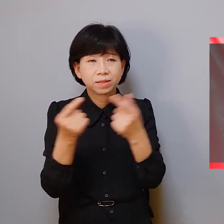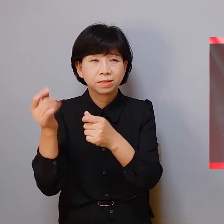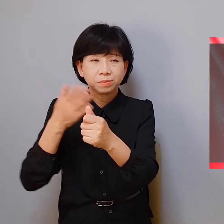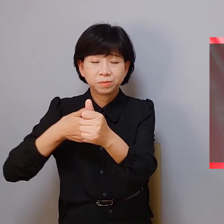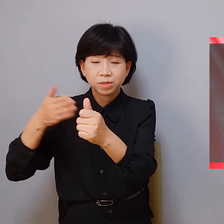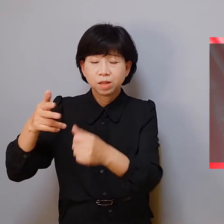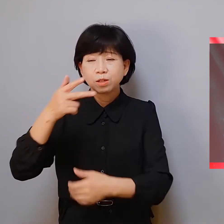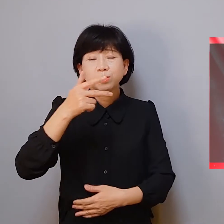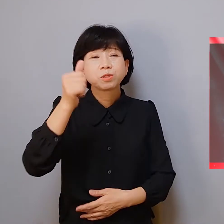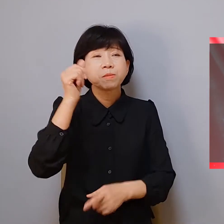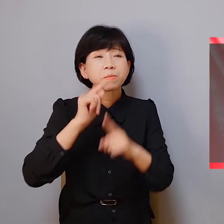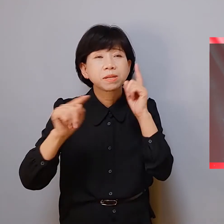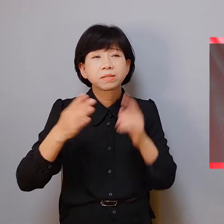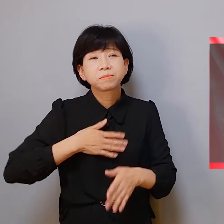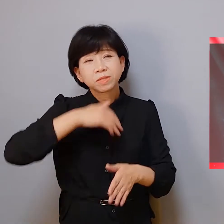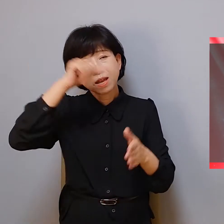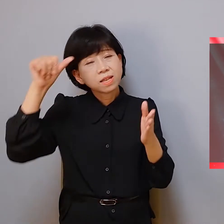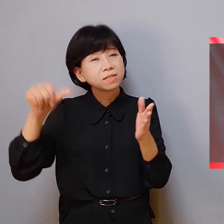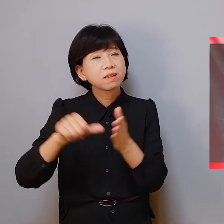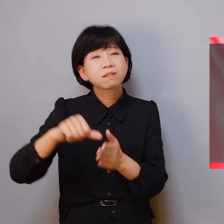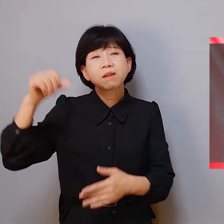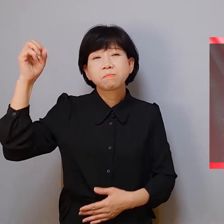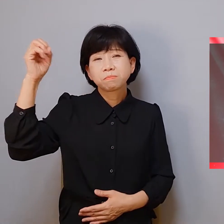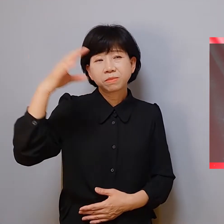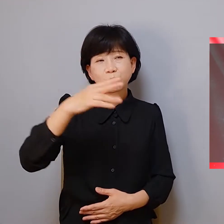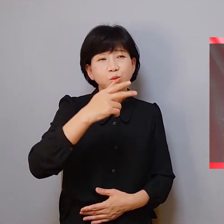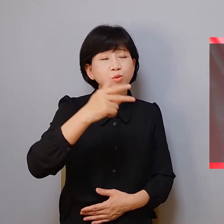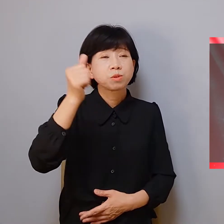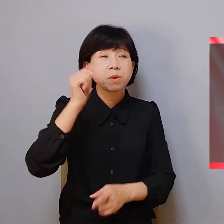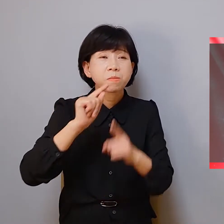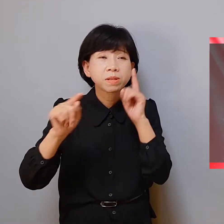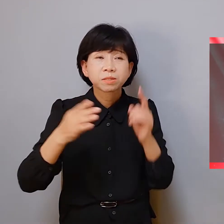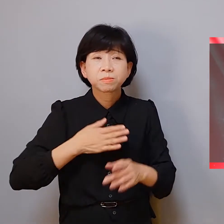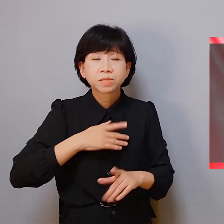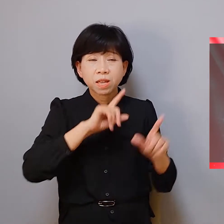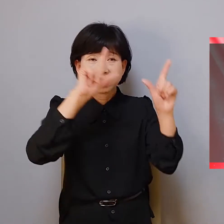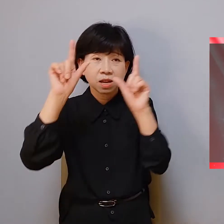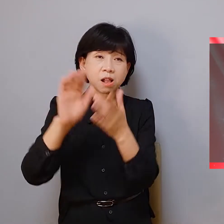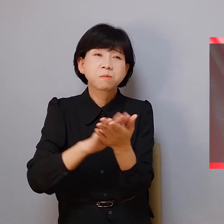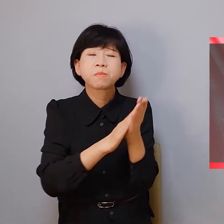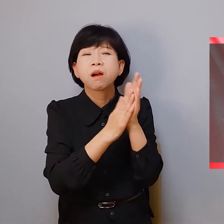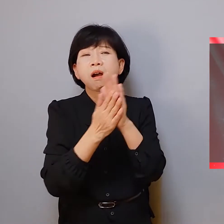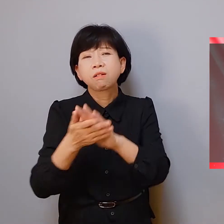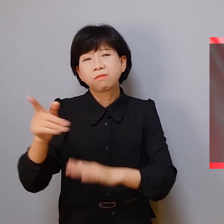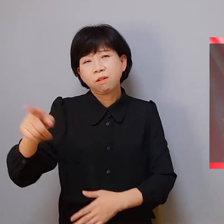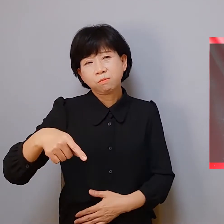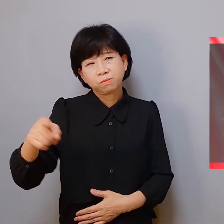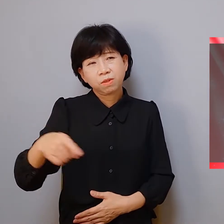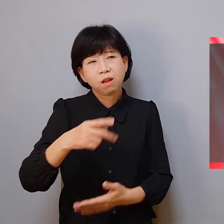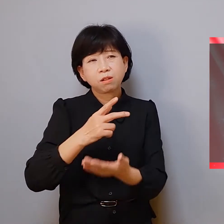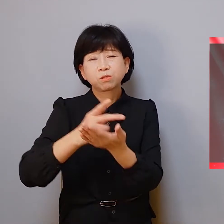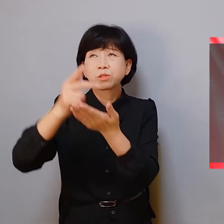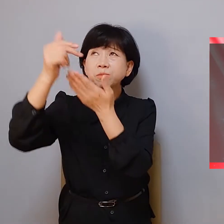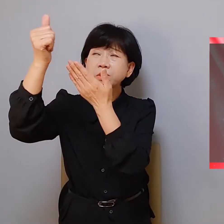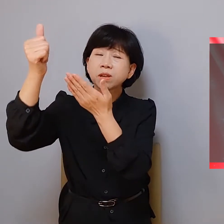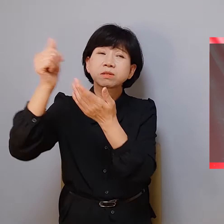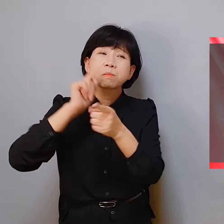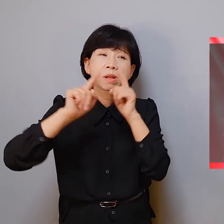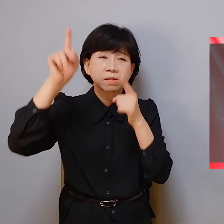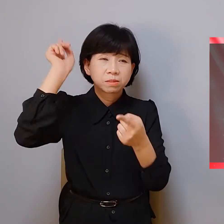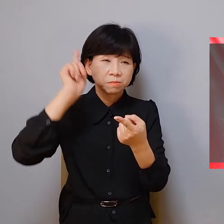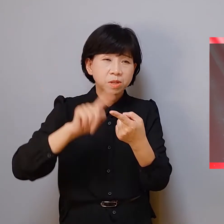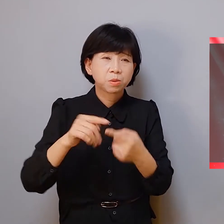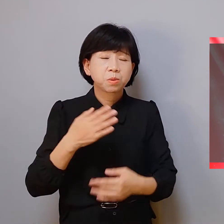하겠습니다. 주의 말씀은 내 인생의 빛입니다. 주의 말씀은 내 삶을 변화시킵니다.